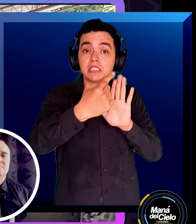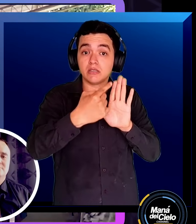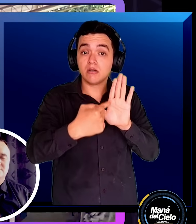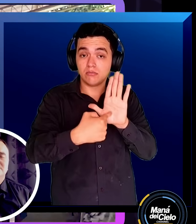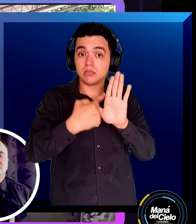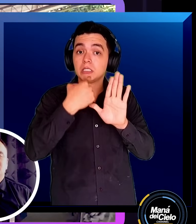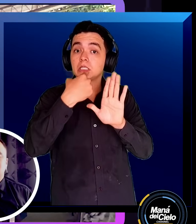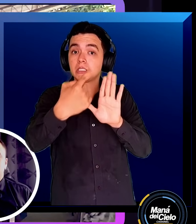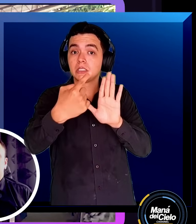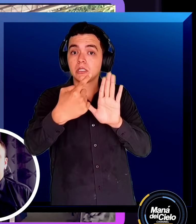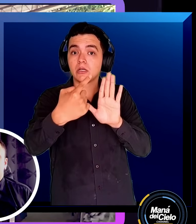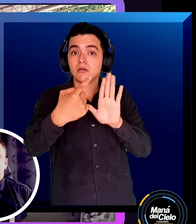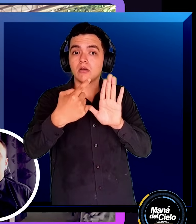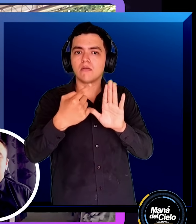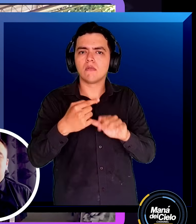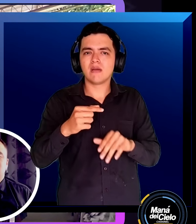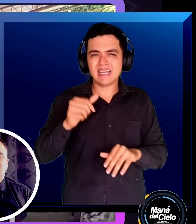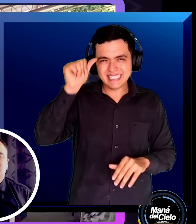¿Cuál es el propósito del ayuno?